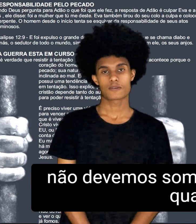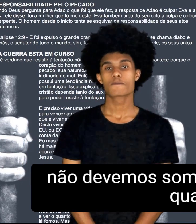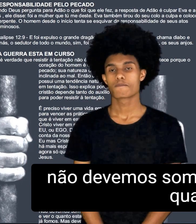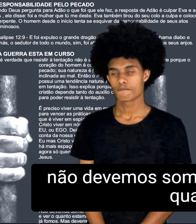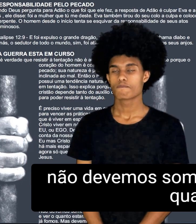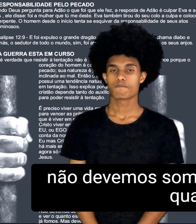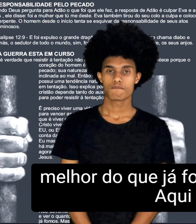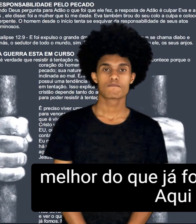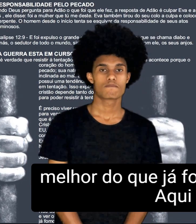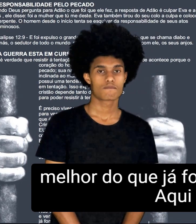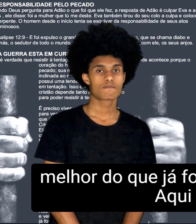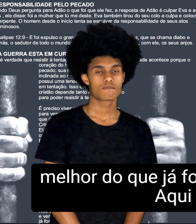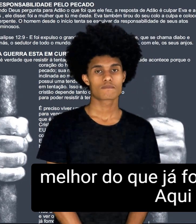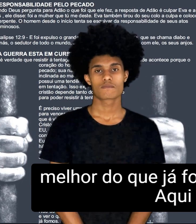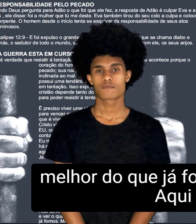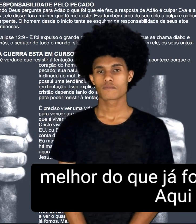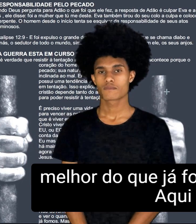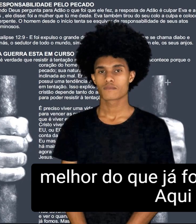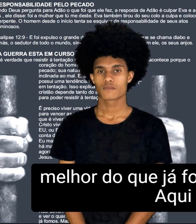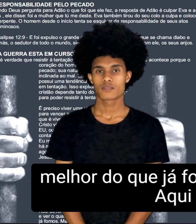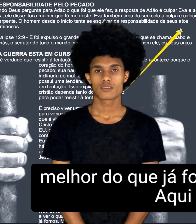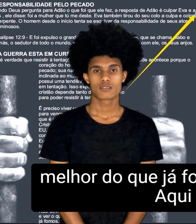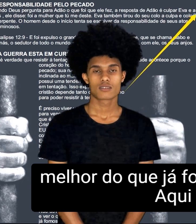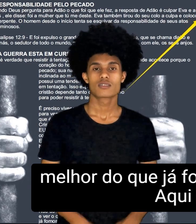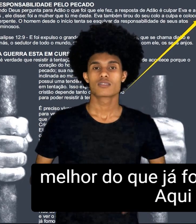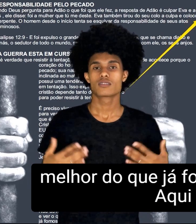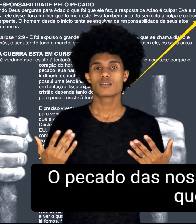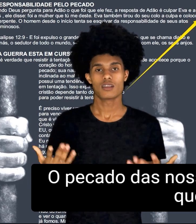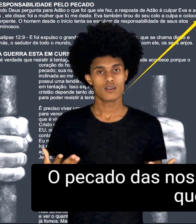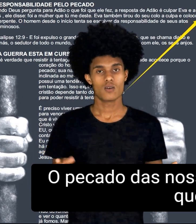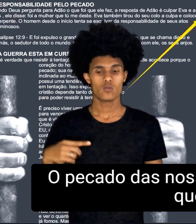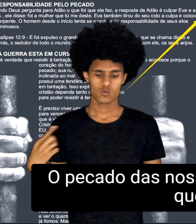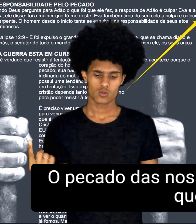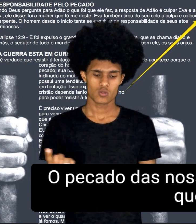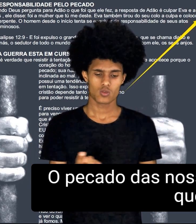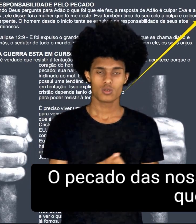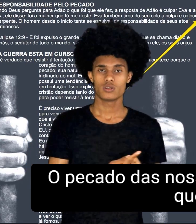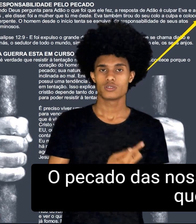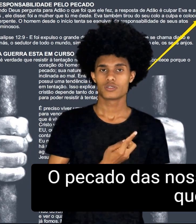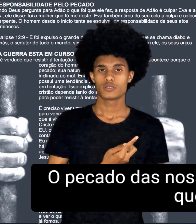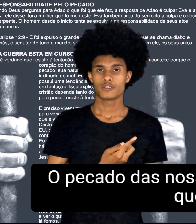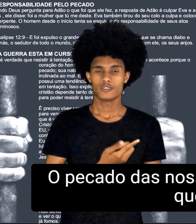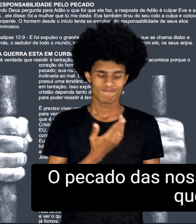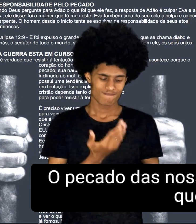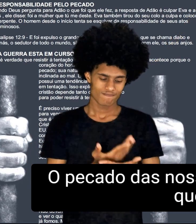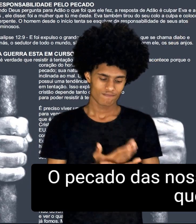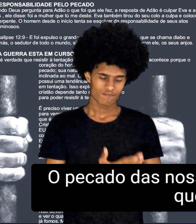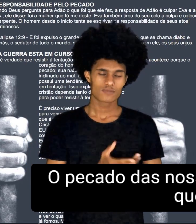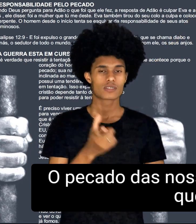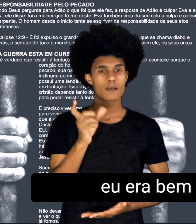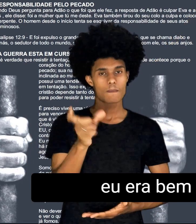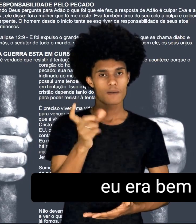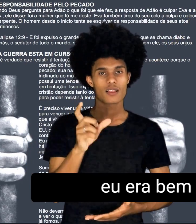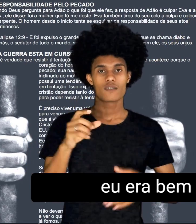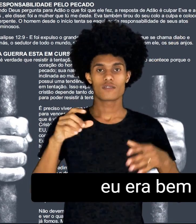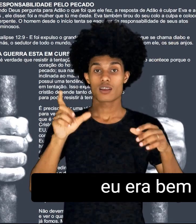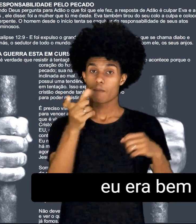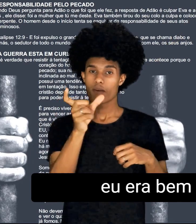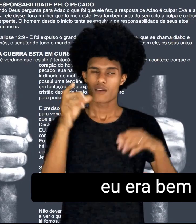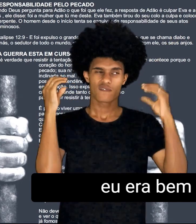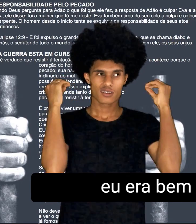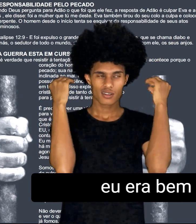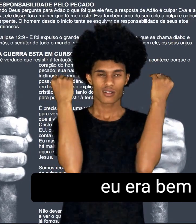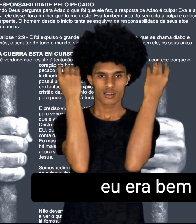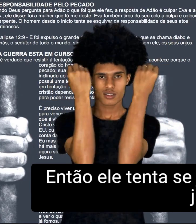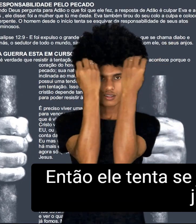e ver o quanto estamos melhor do que já fomos, mas devemos extinguir, aqui em cima agora, o pecado das nossas vidas, tá? Porque tem gente que fala assim, eu era bem